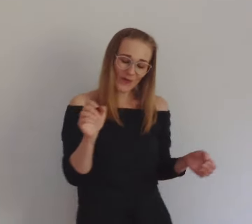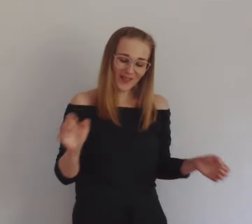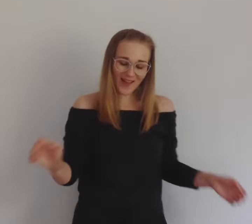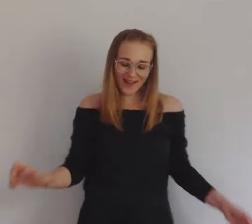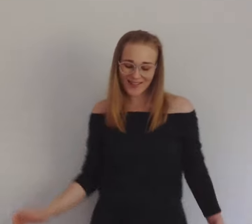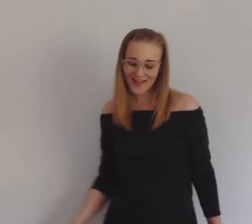täytää.